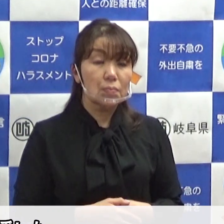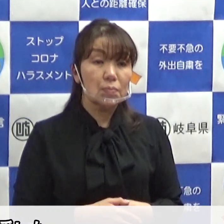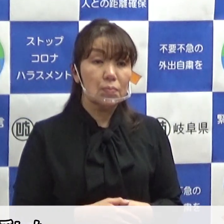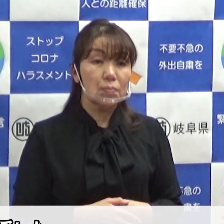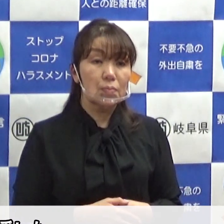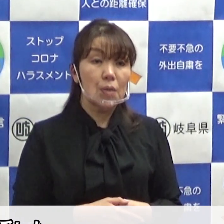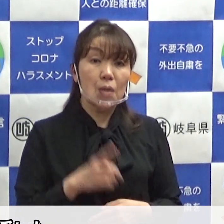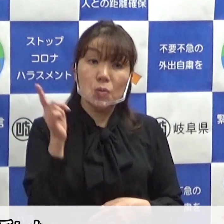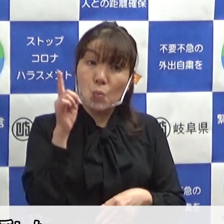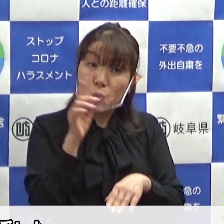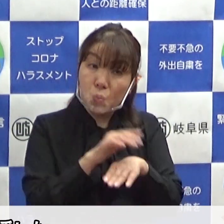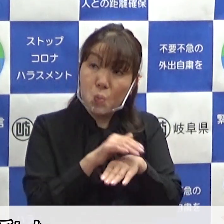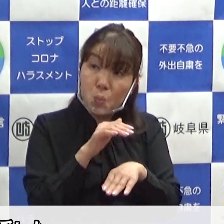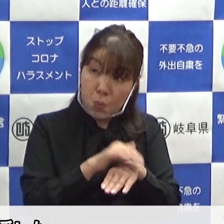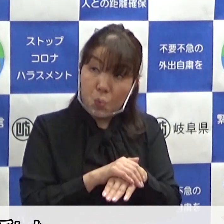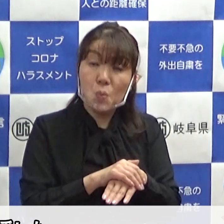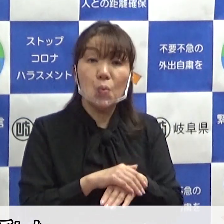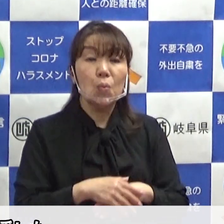どういうふうにこう、